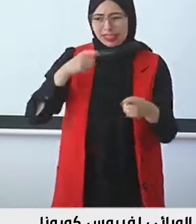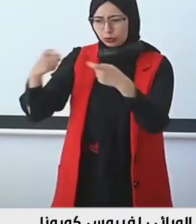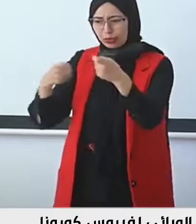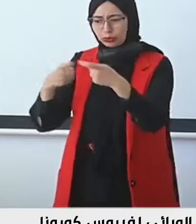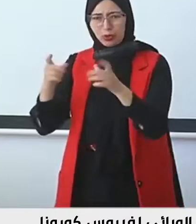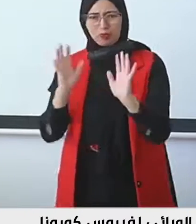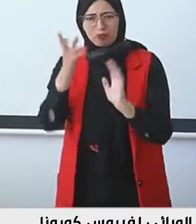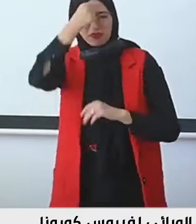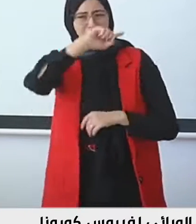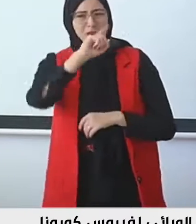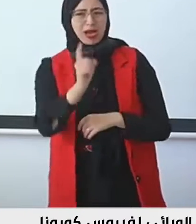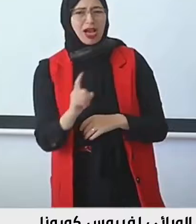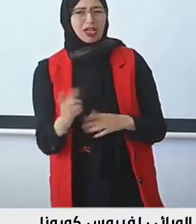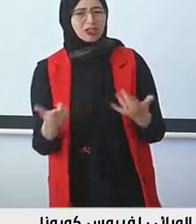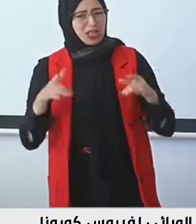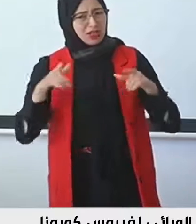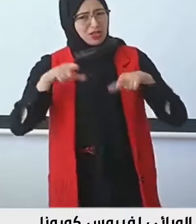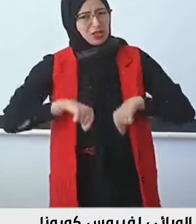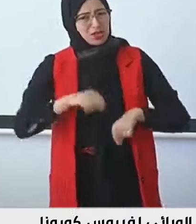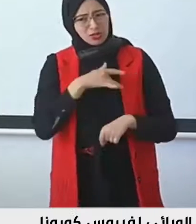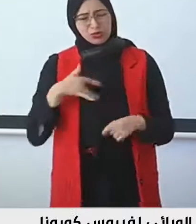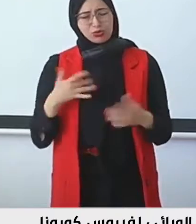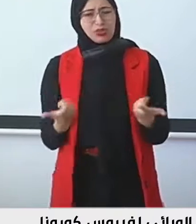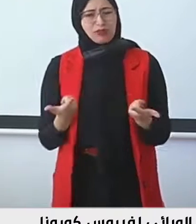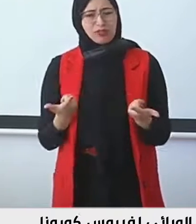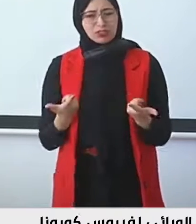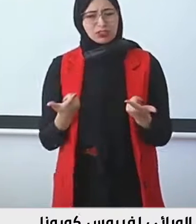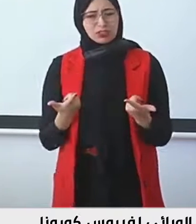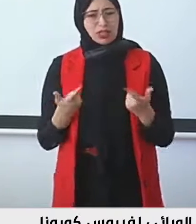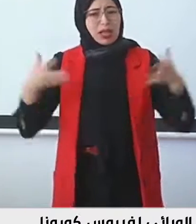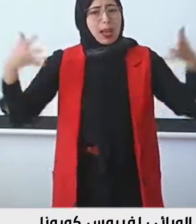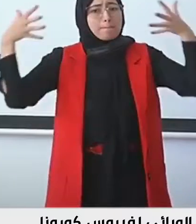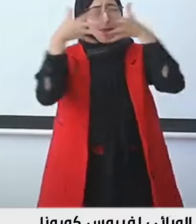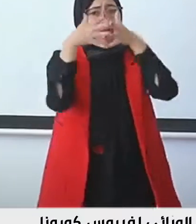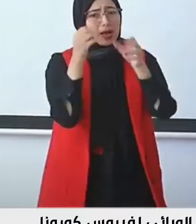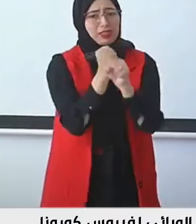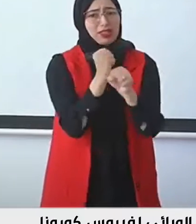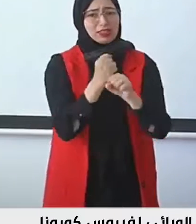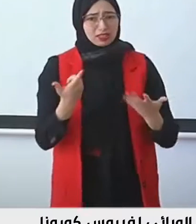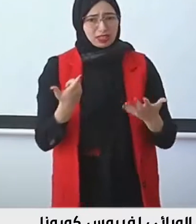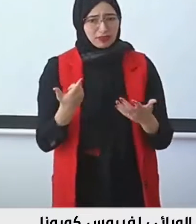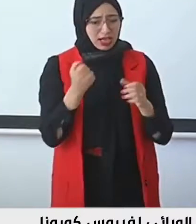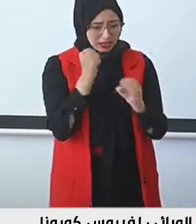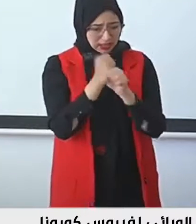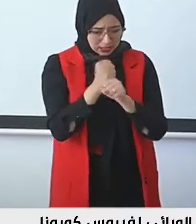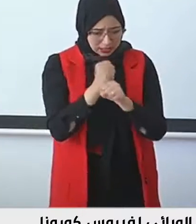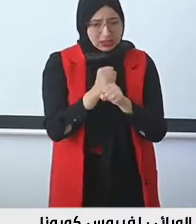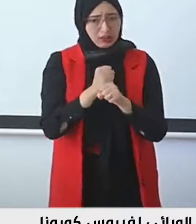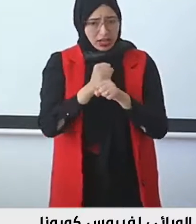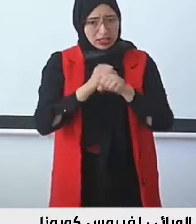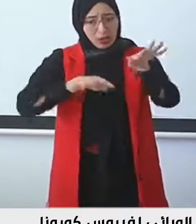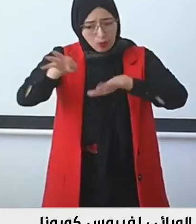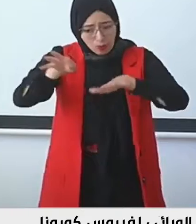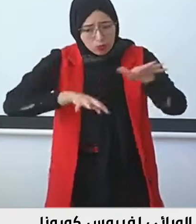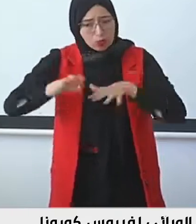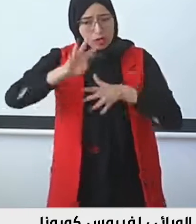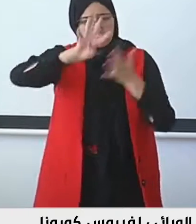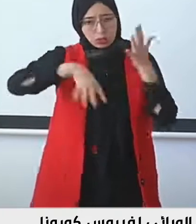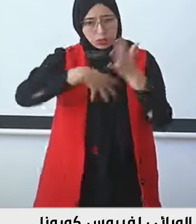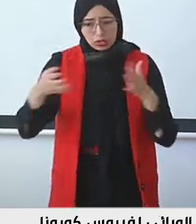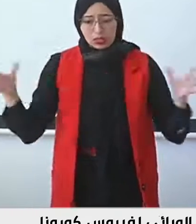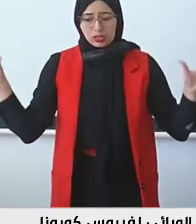اللي ما عندها حتى علاقه بالصحه. رانا العمل نتاعنا عمل مبنى على منهجيه معينه،